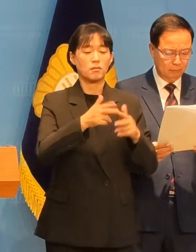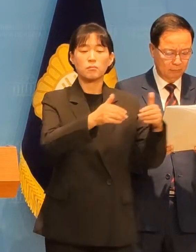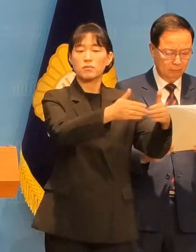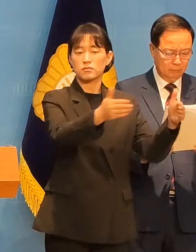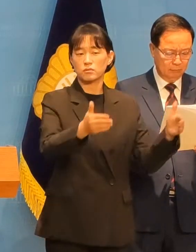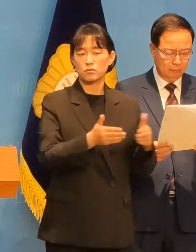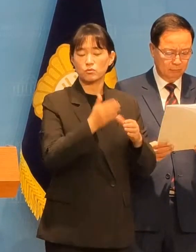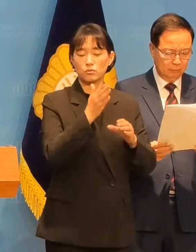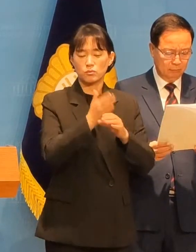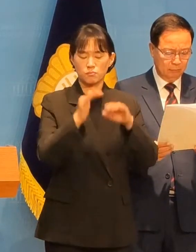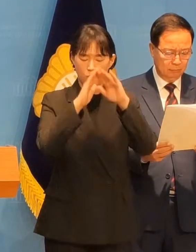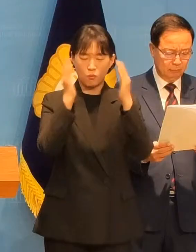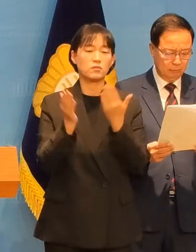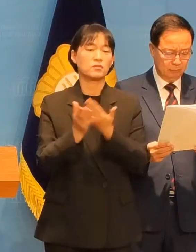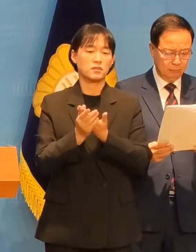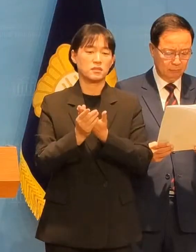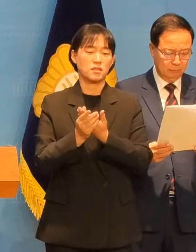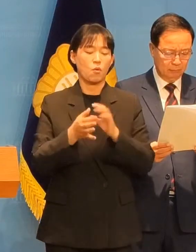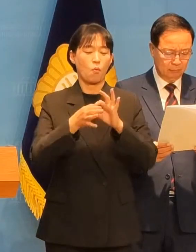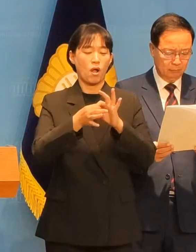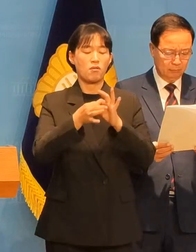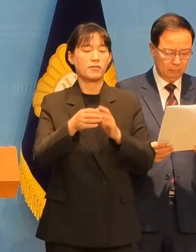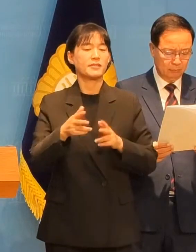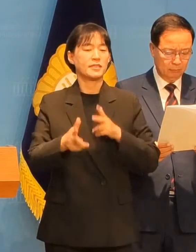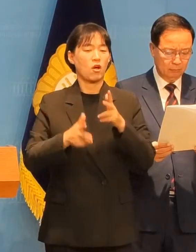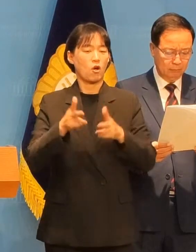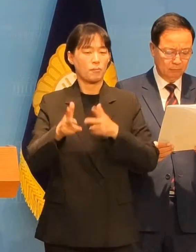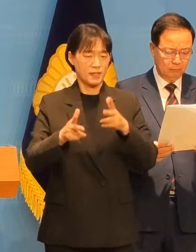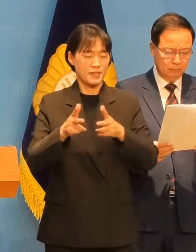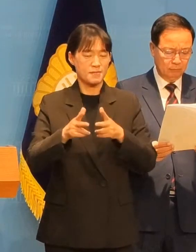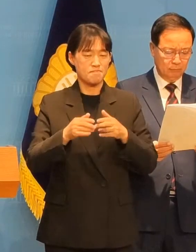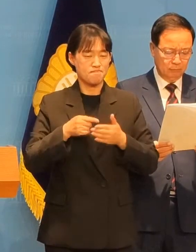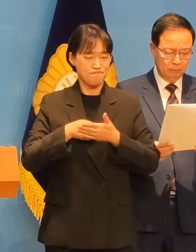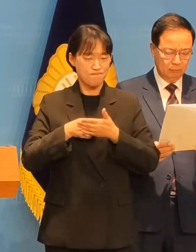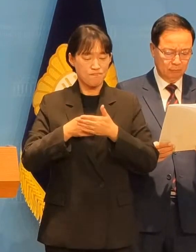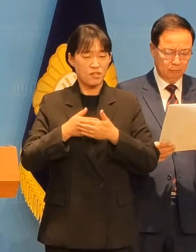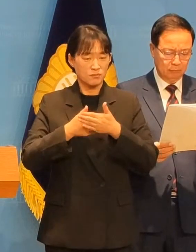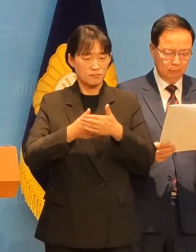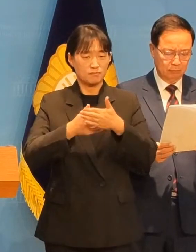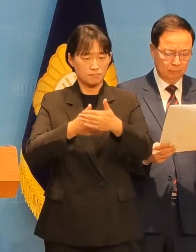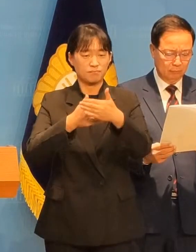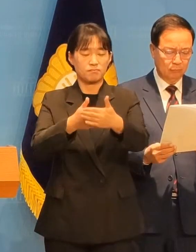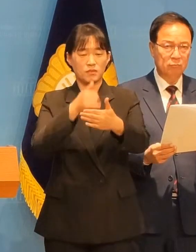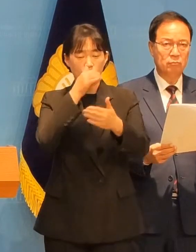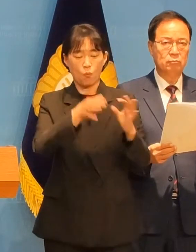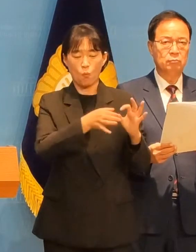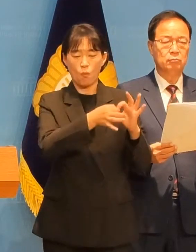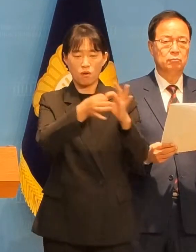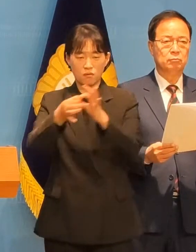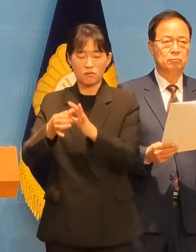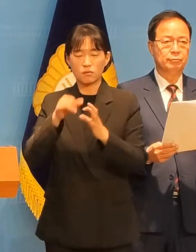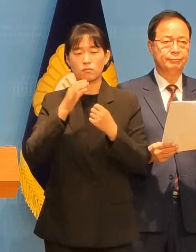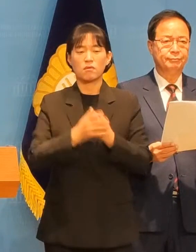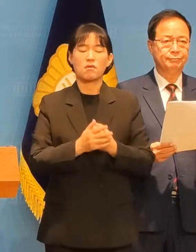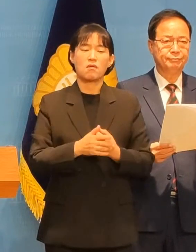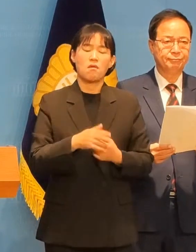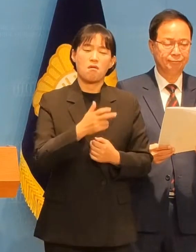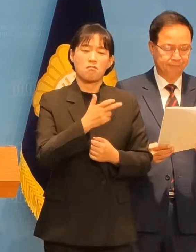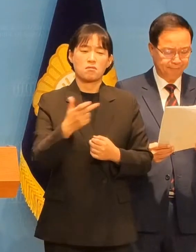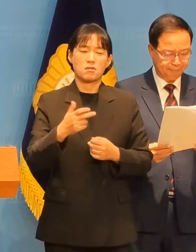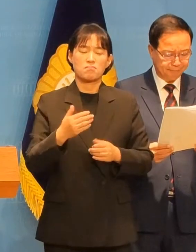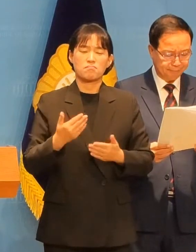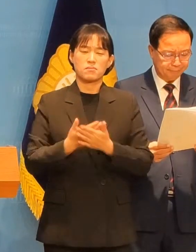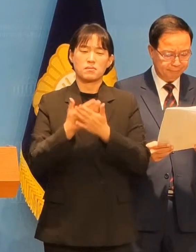중심으로 모든 관련 사업이 일체로서 유기적으로 움직이며 거대한 시너지를 창출할